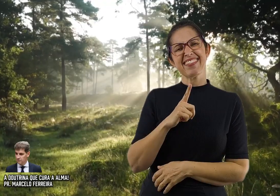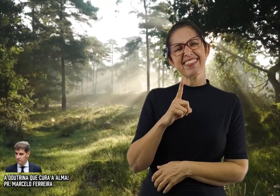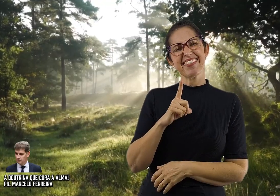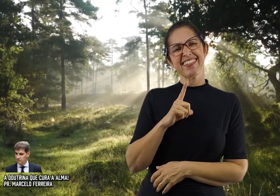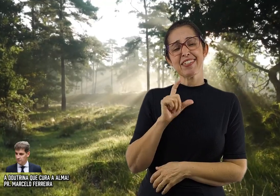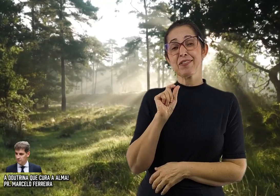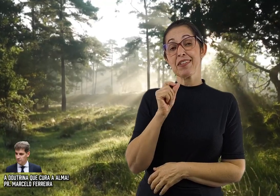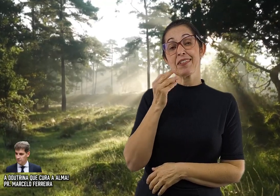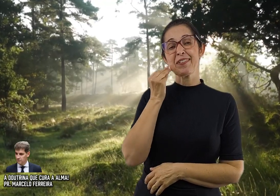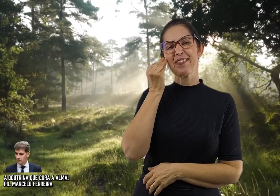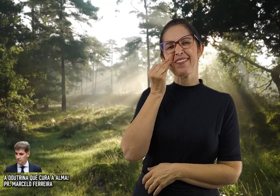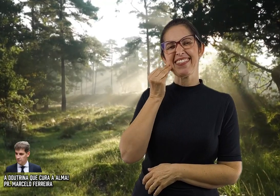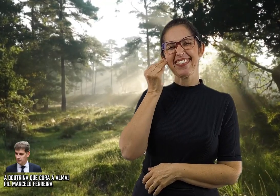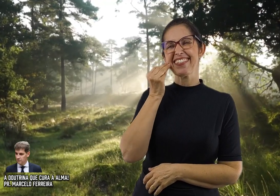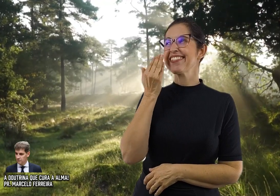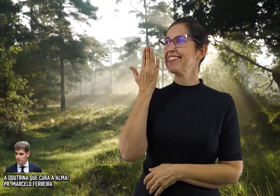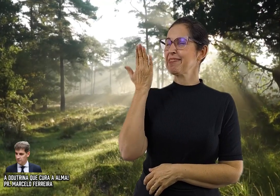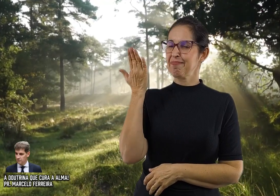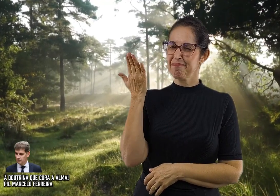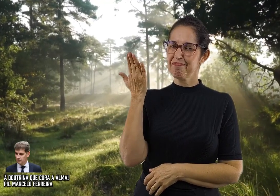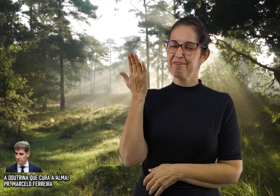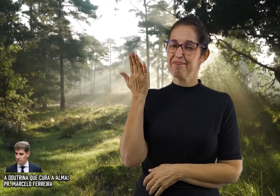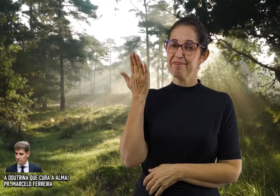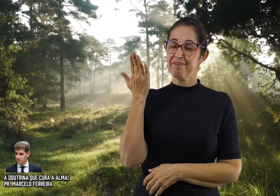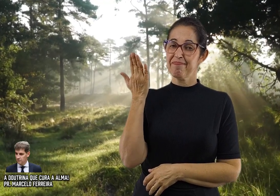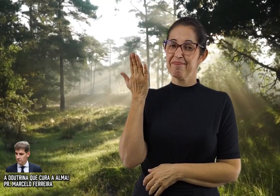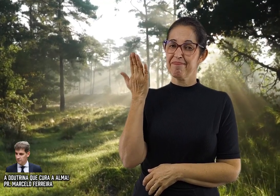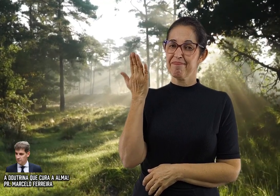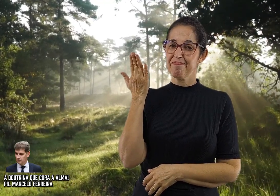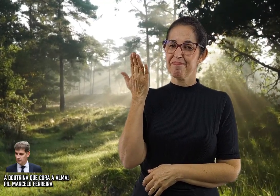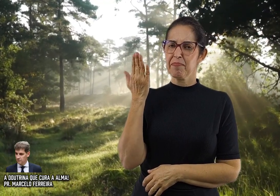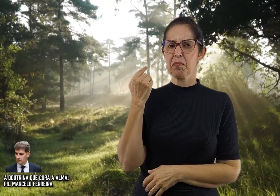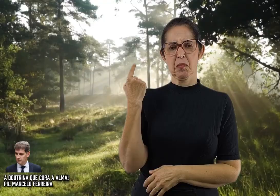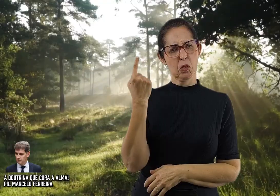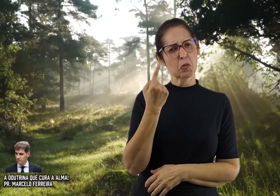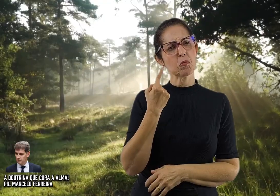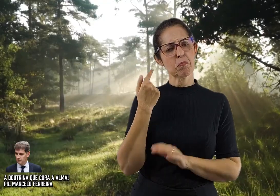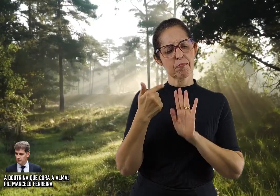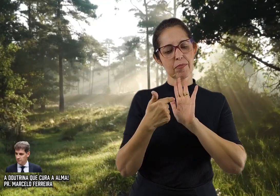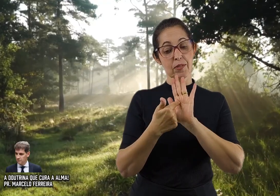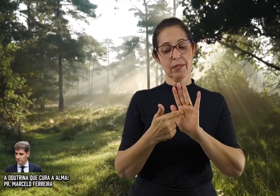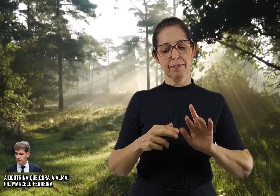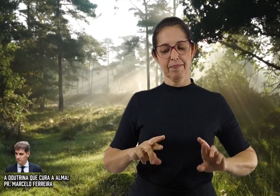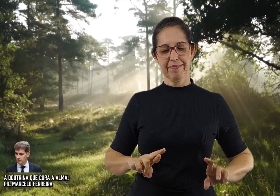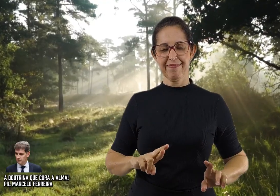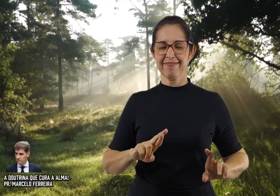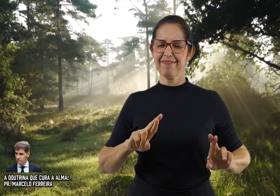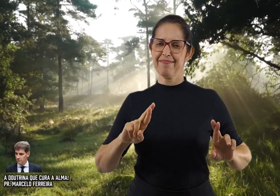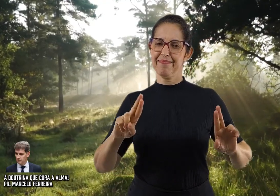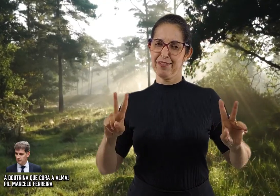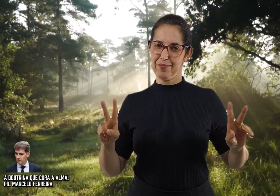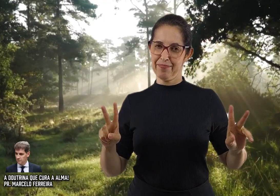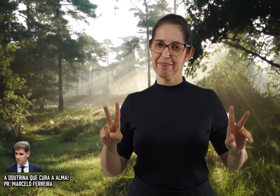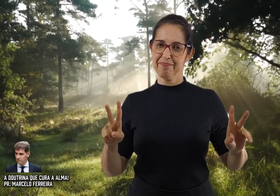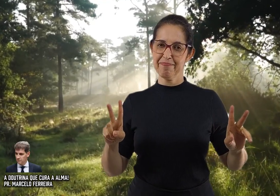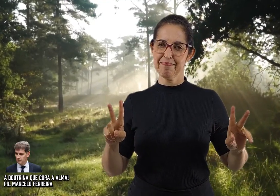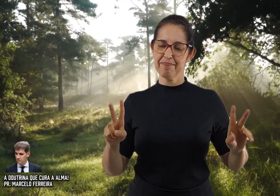Tudo isso é do Senhor. Nós estamos mostrando as diferenças. Um